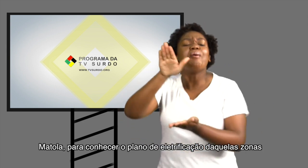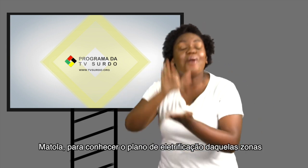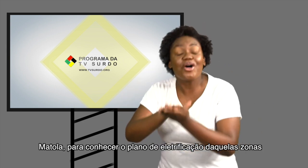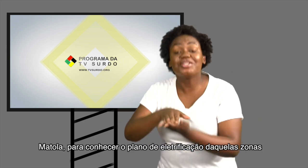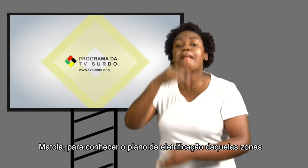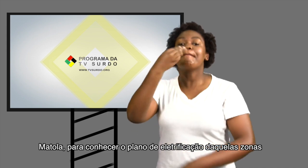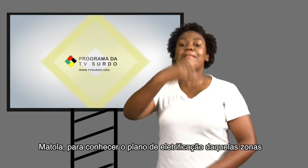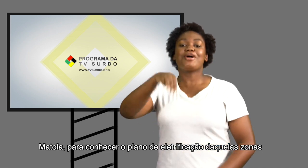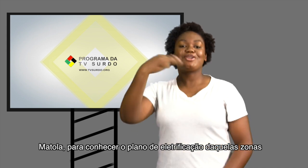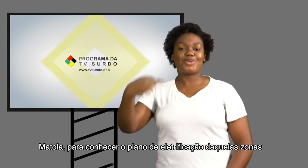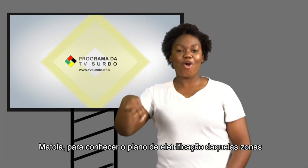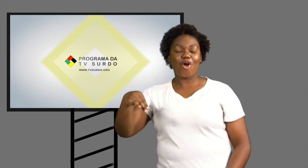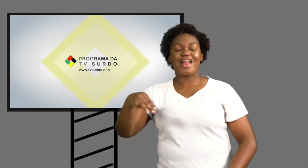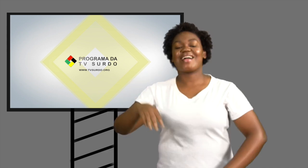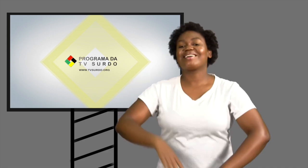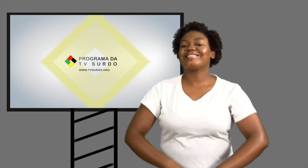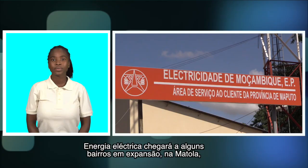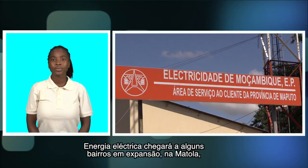daquelas zonas.